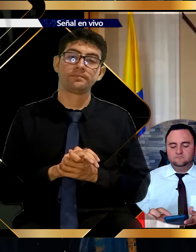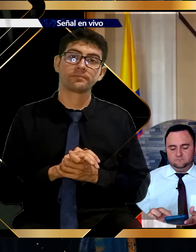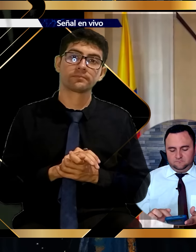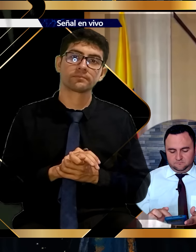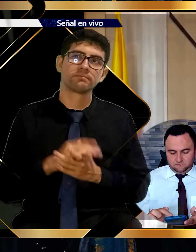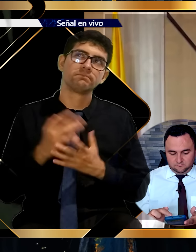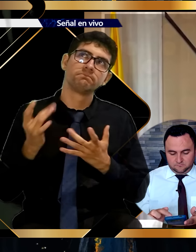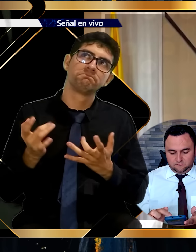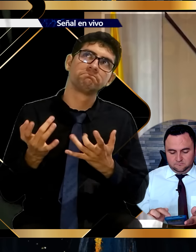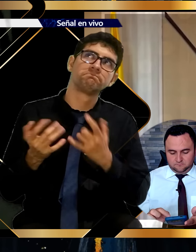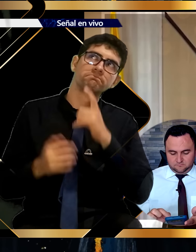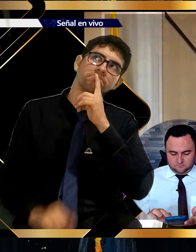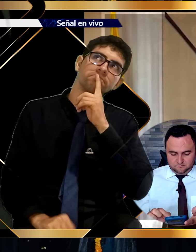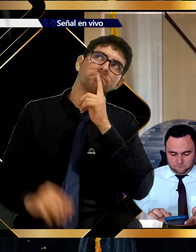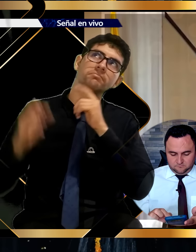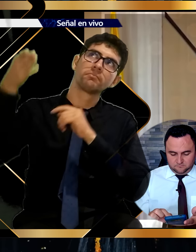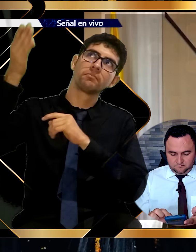Señor?